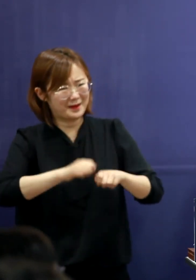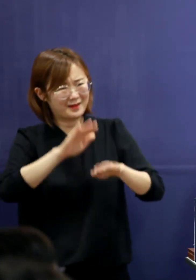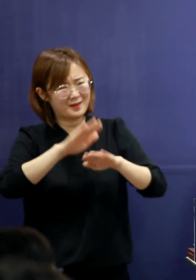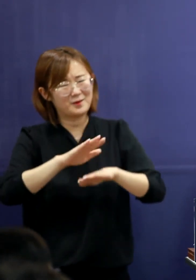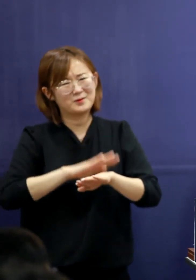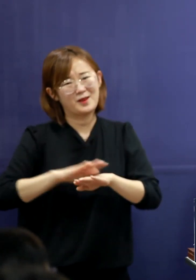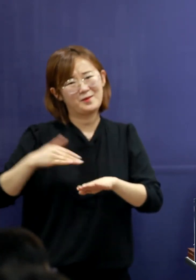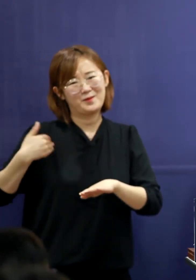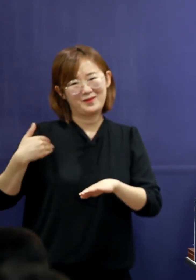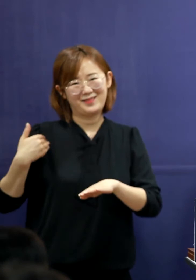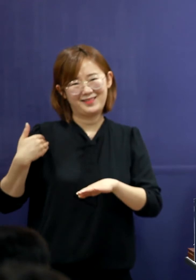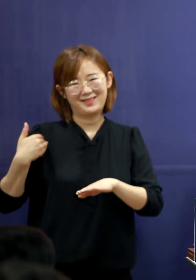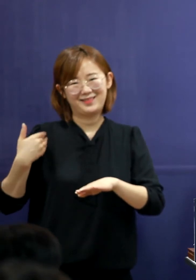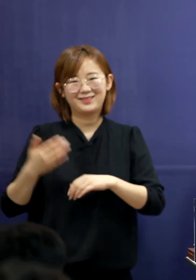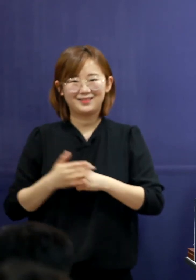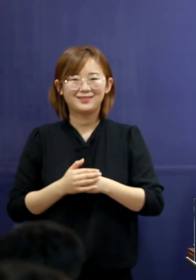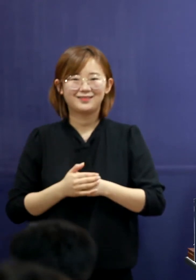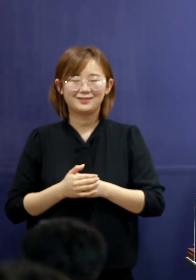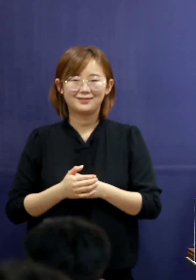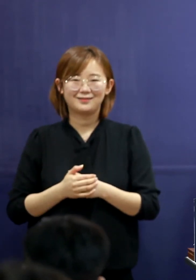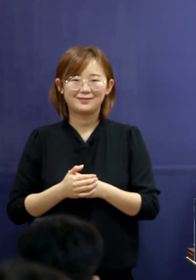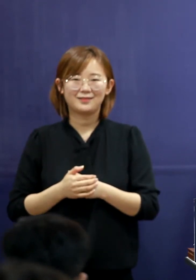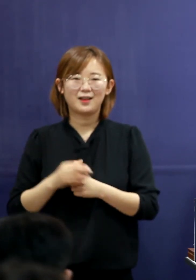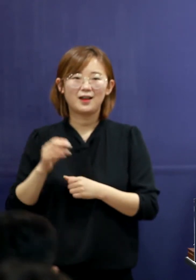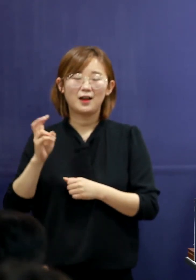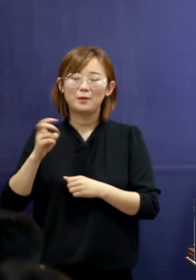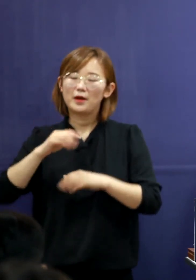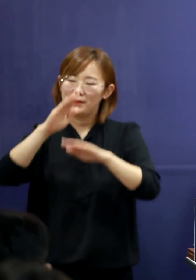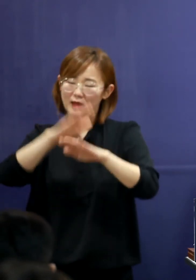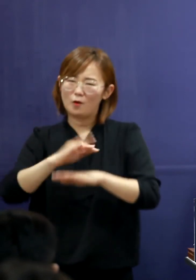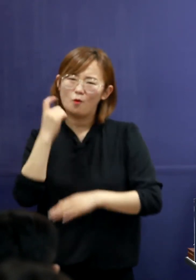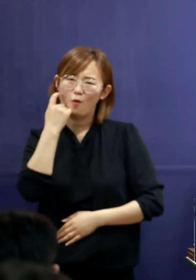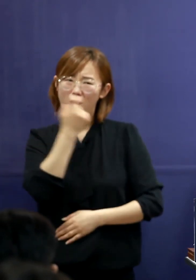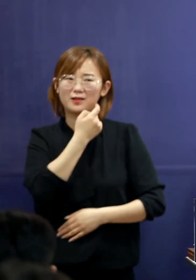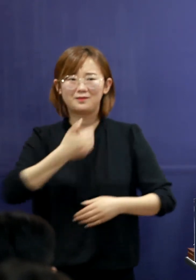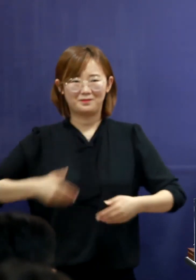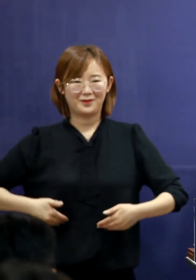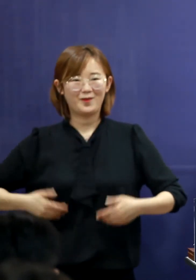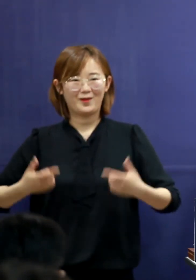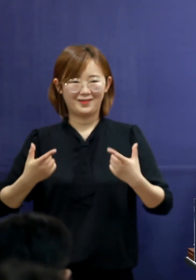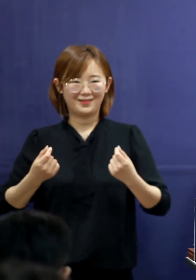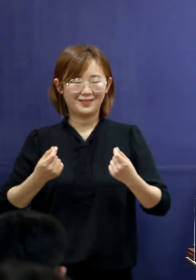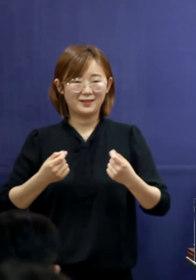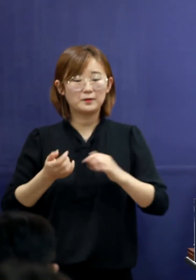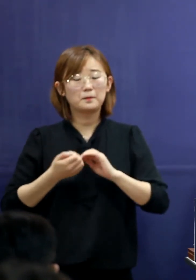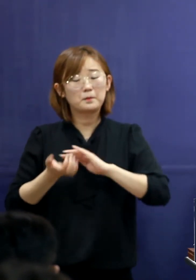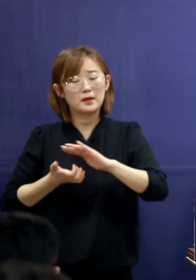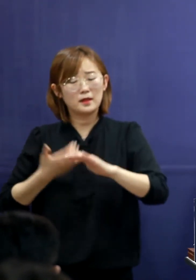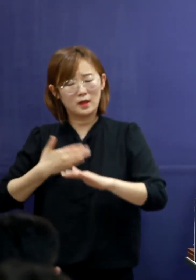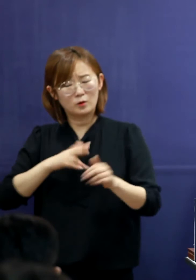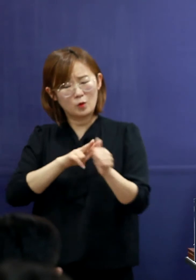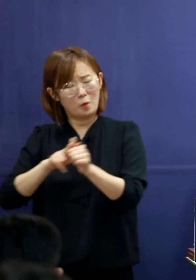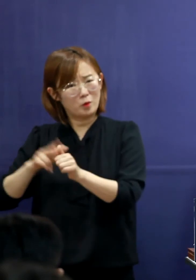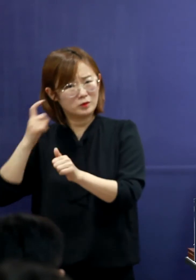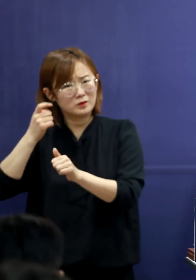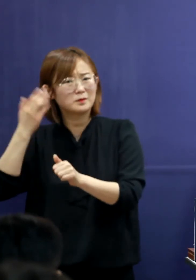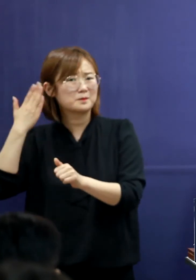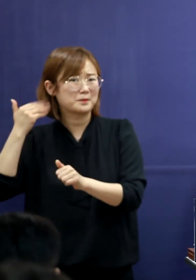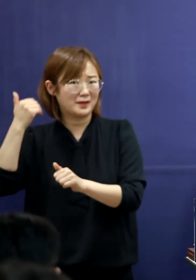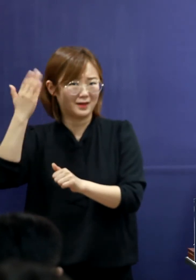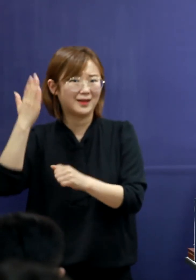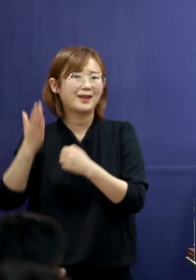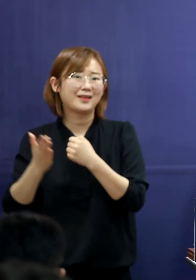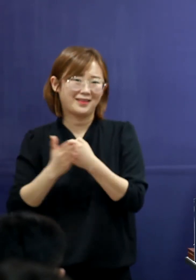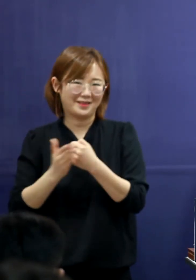실무선에서 얘기가 된 것 같은데 제가 내용을 한번 파악을 해보겠습니다. 제가 사전에 내용을 알고 있지 못하는 사항이라서 제가